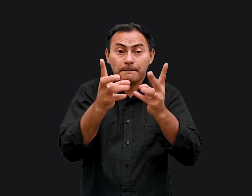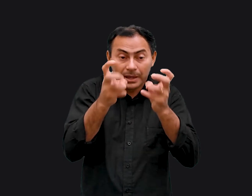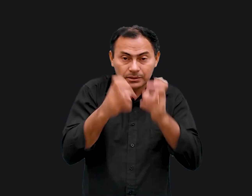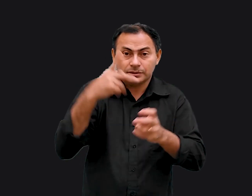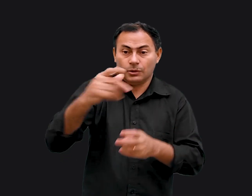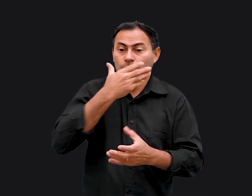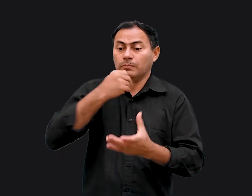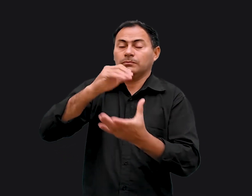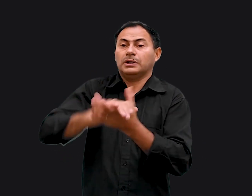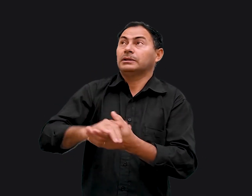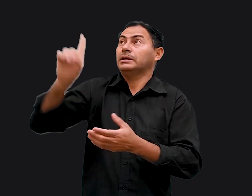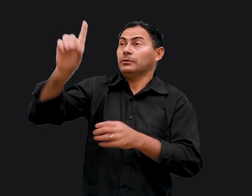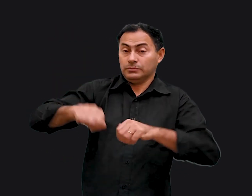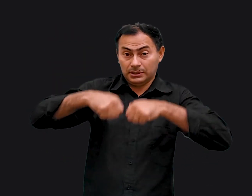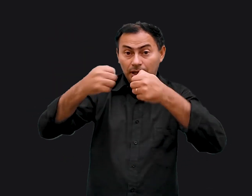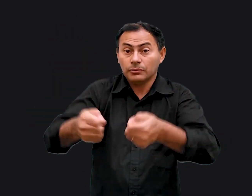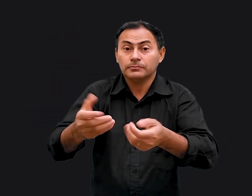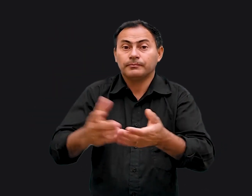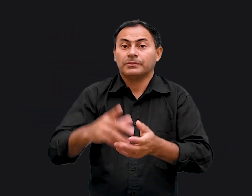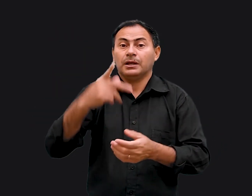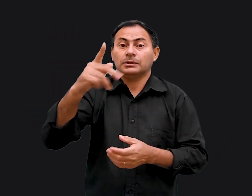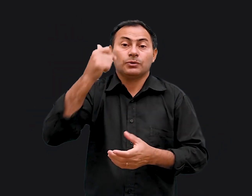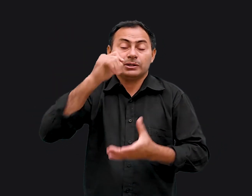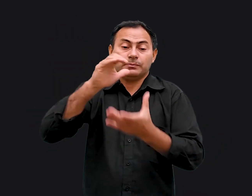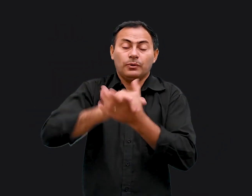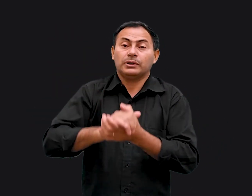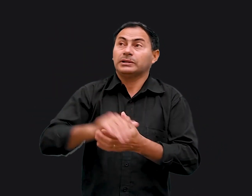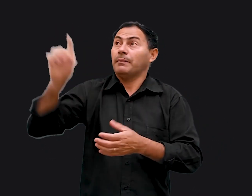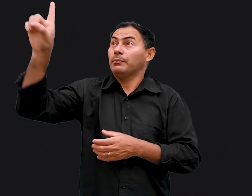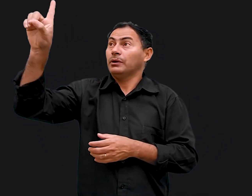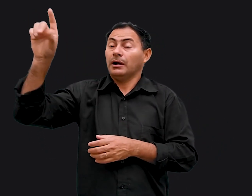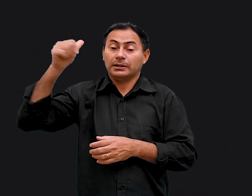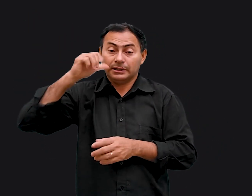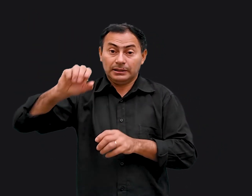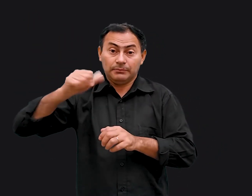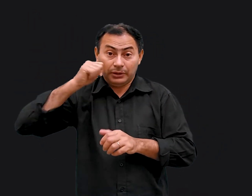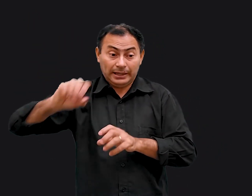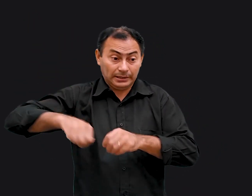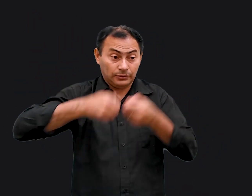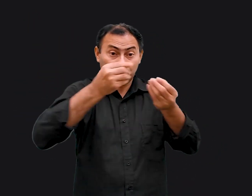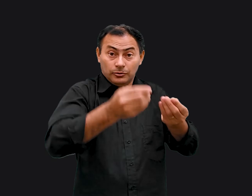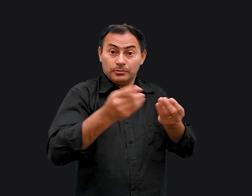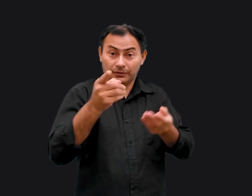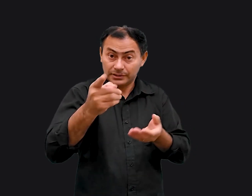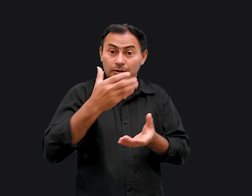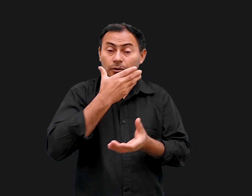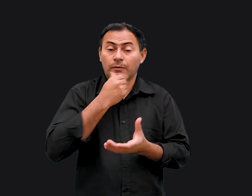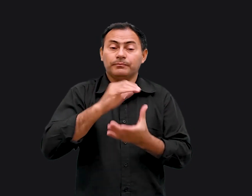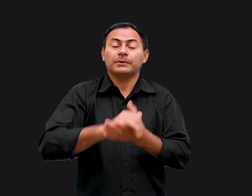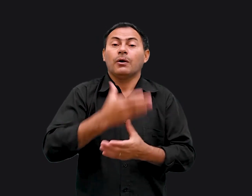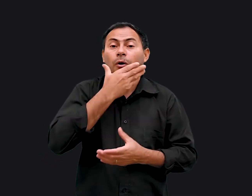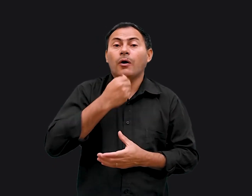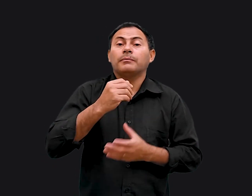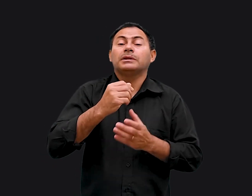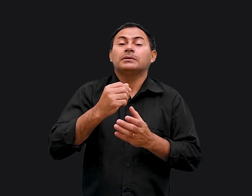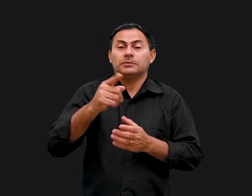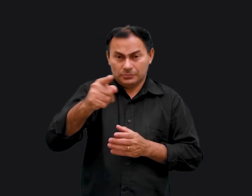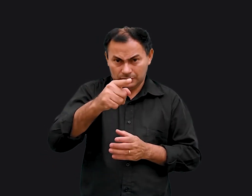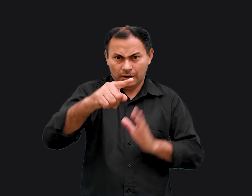seus maridos são o que Deus lhes deu. Sua esposa é a mulher que Deus lhe deu. Então, maridos, os planos de Deus para a